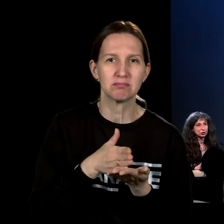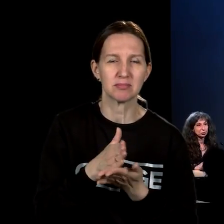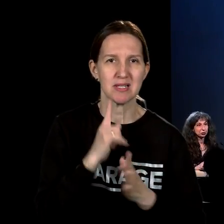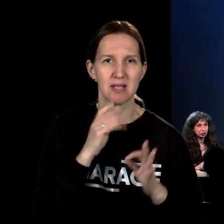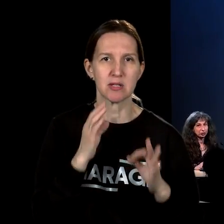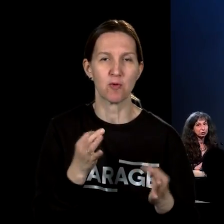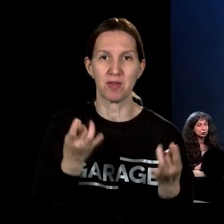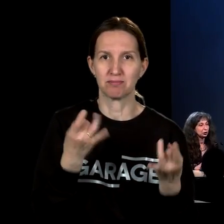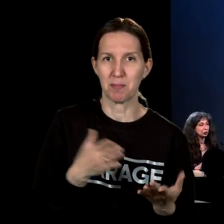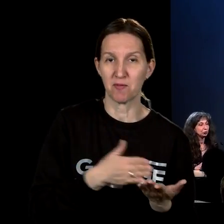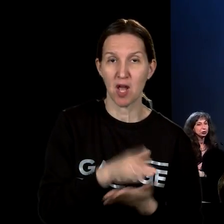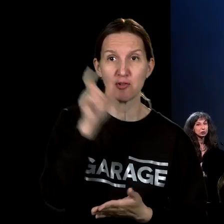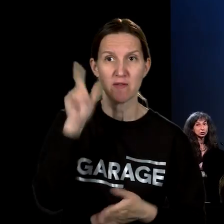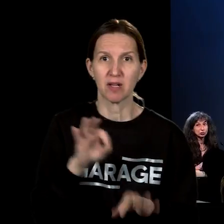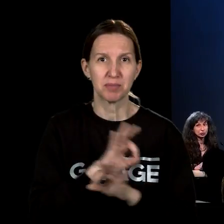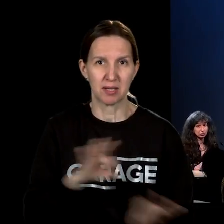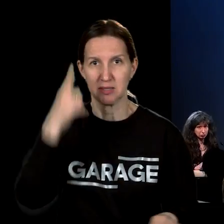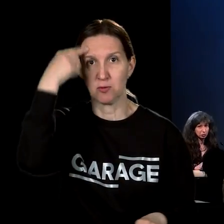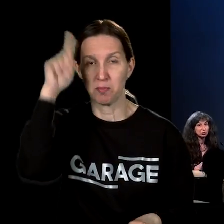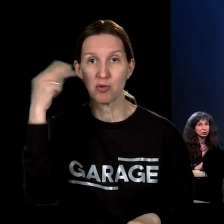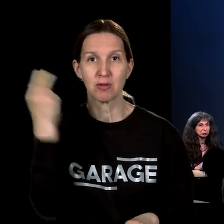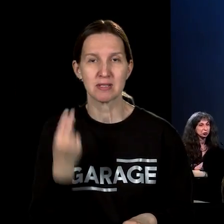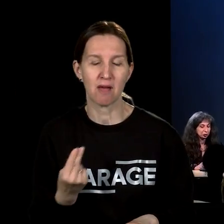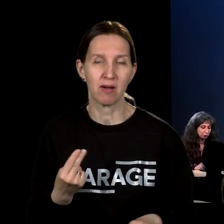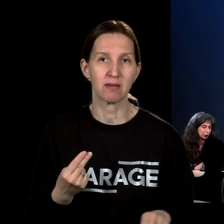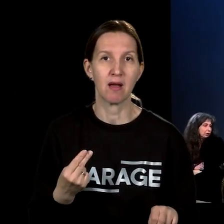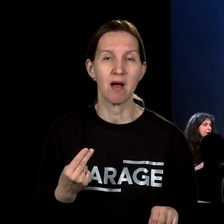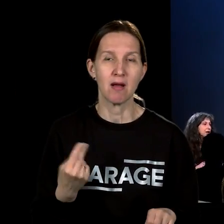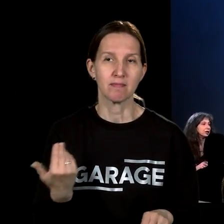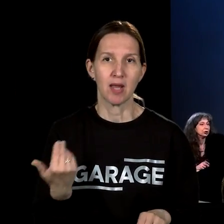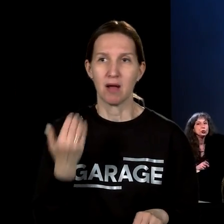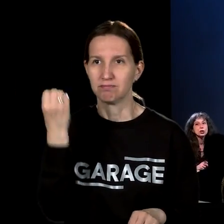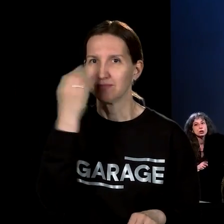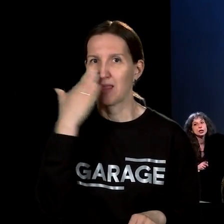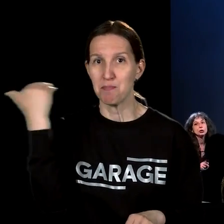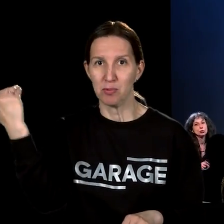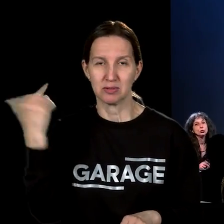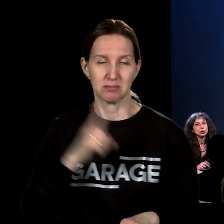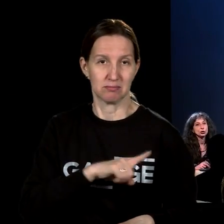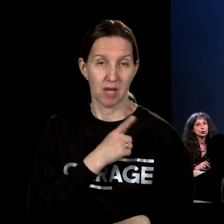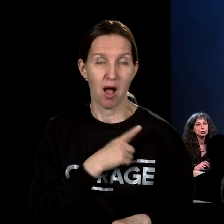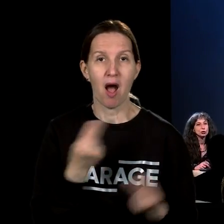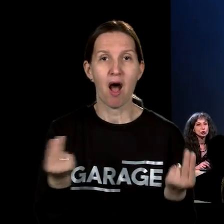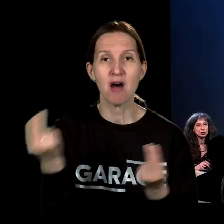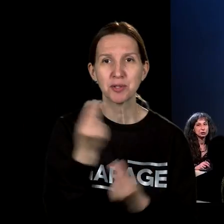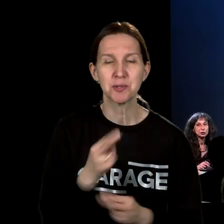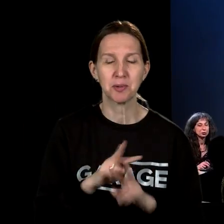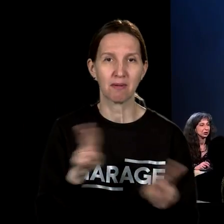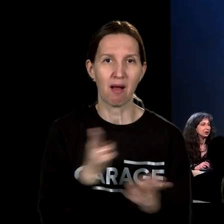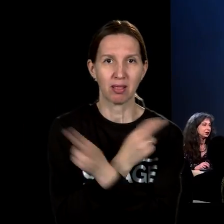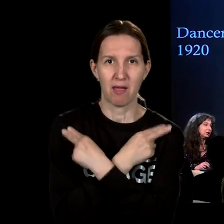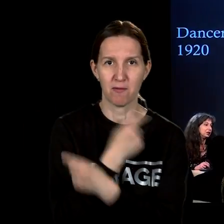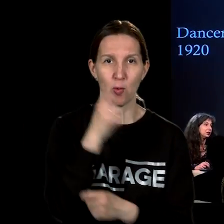бы человек с прекрасной выучкой рисует, ну, правда, выучкой японской, рисует как наивный художник, рисует как человек